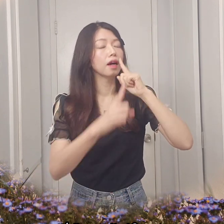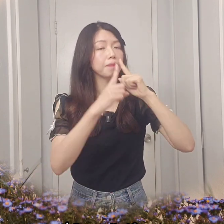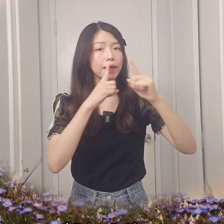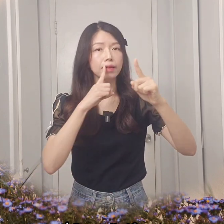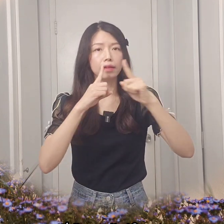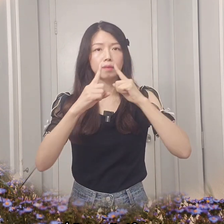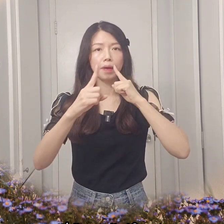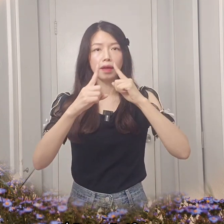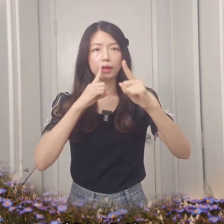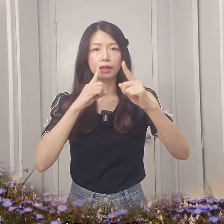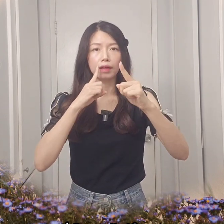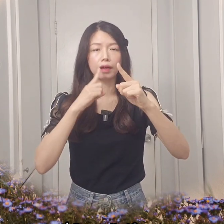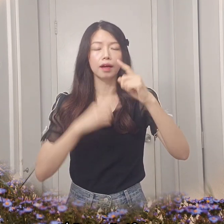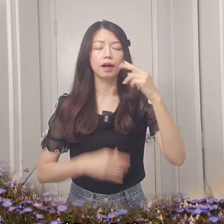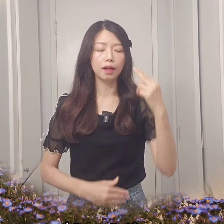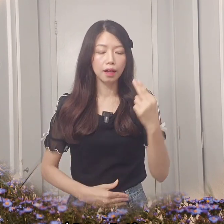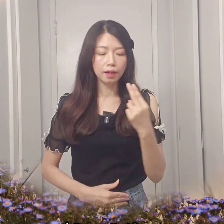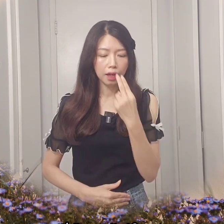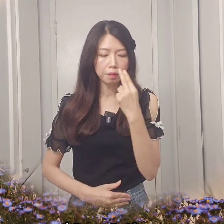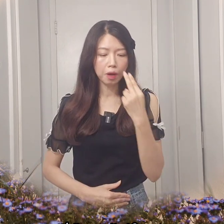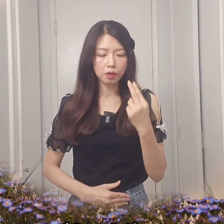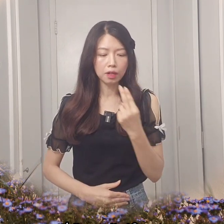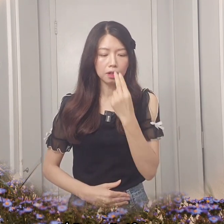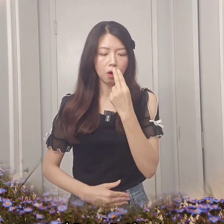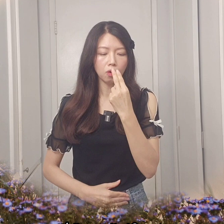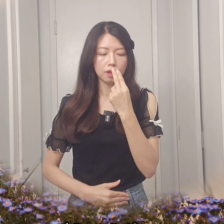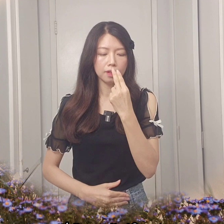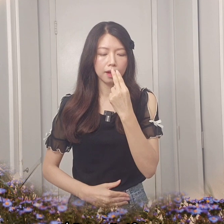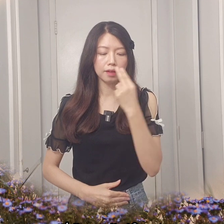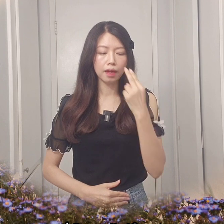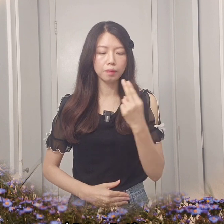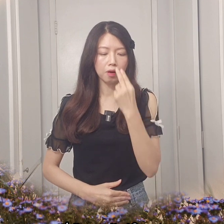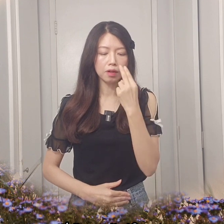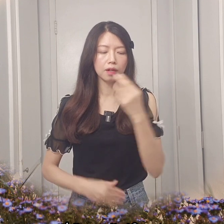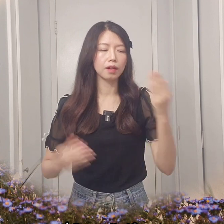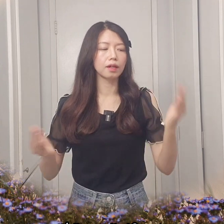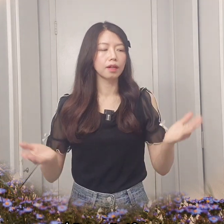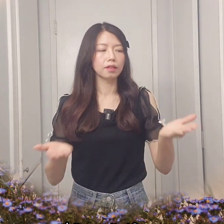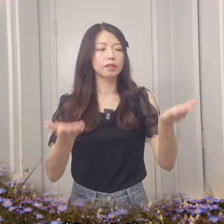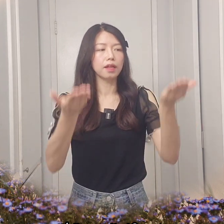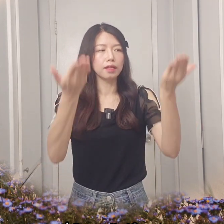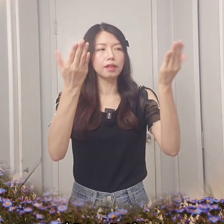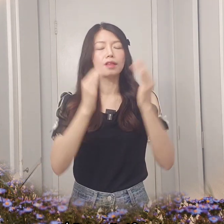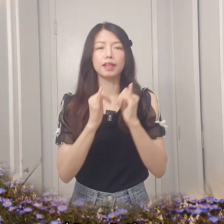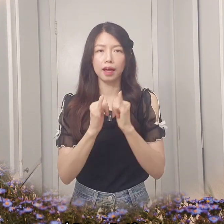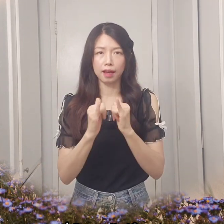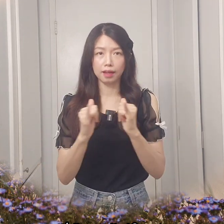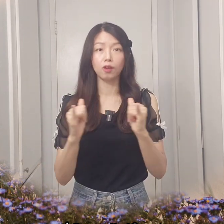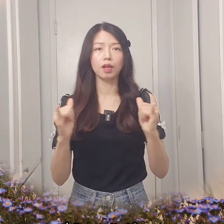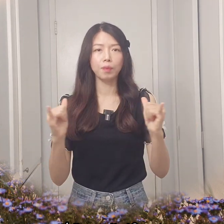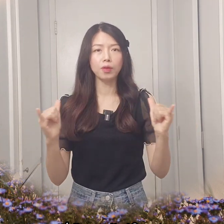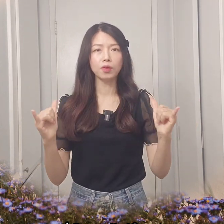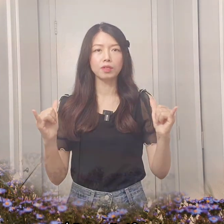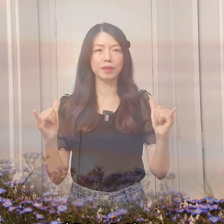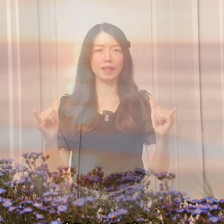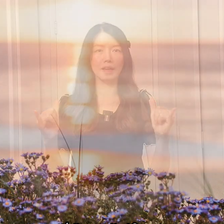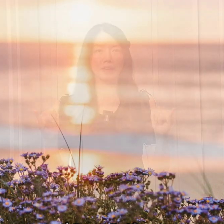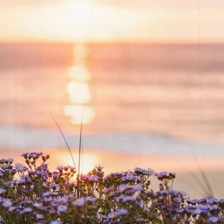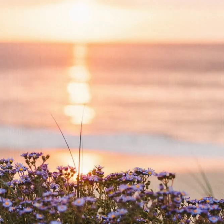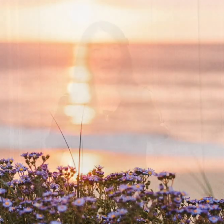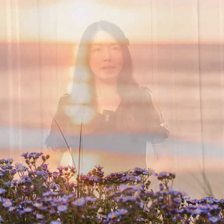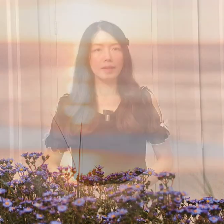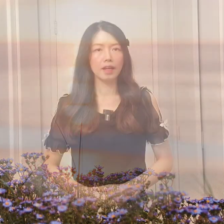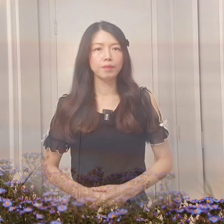그 말씀에 생명을 거는 자, 생명을 드리는 자 이렇게